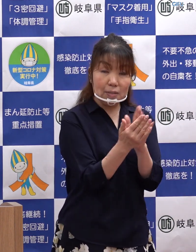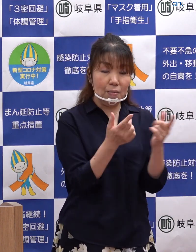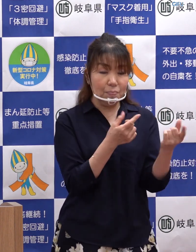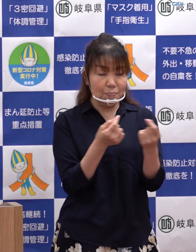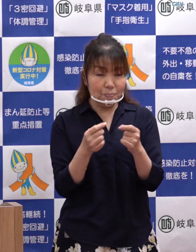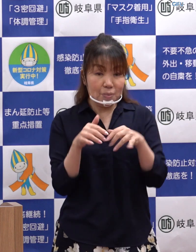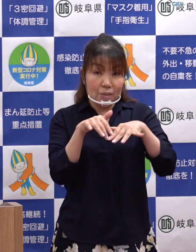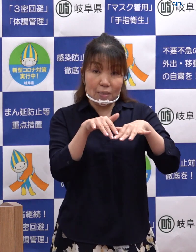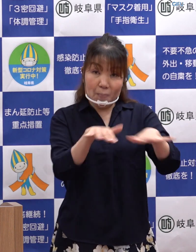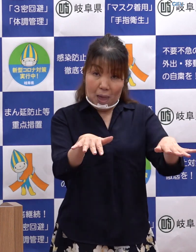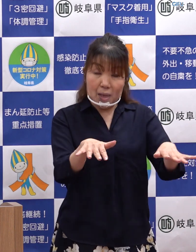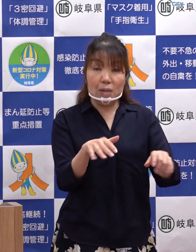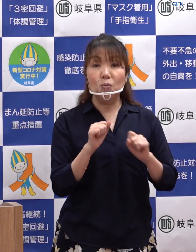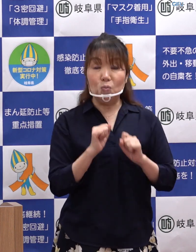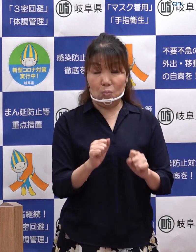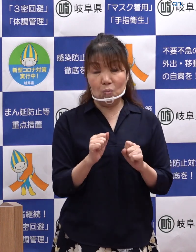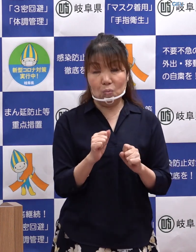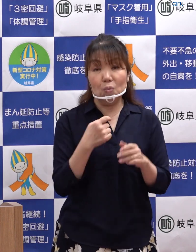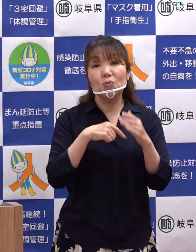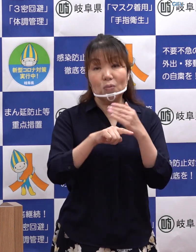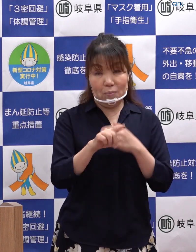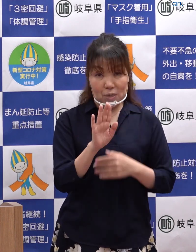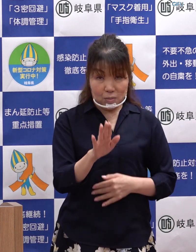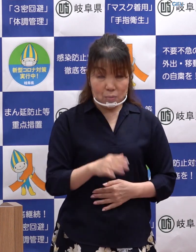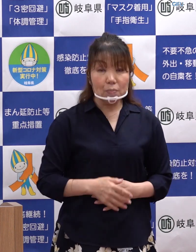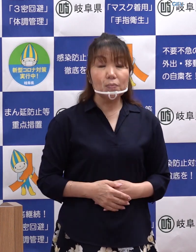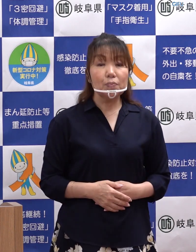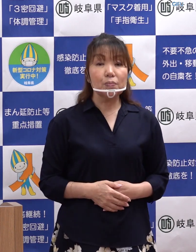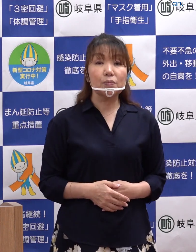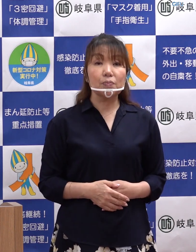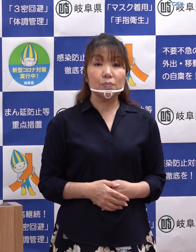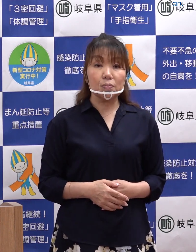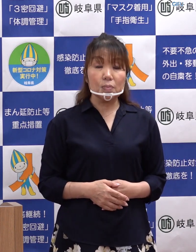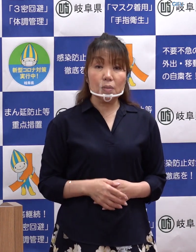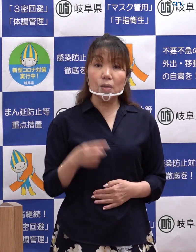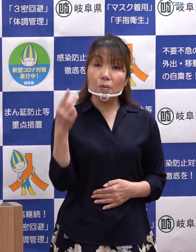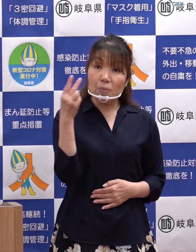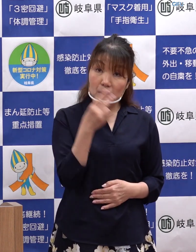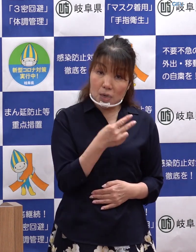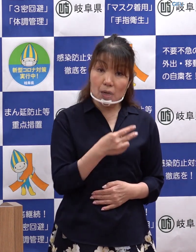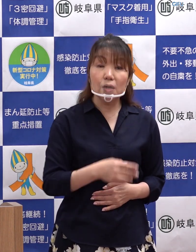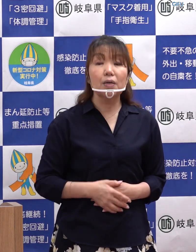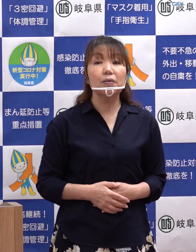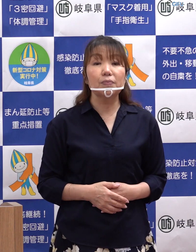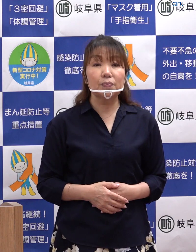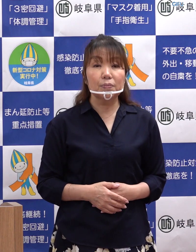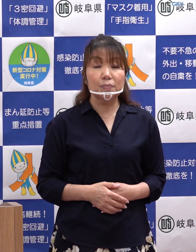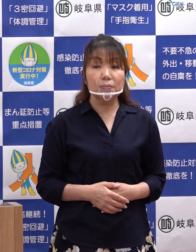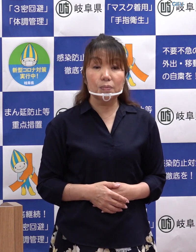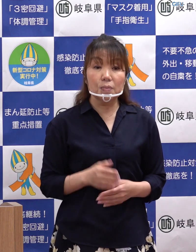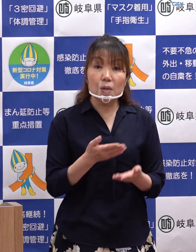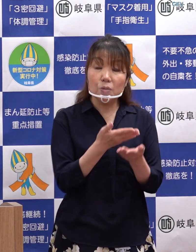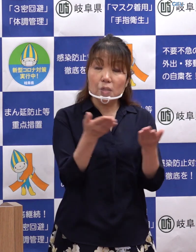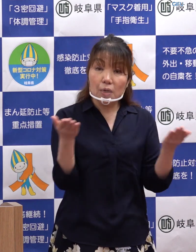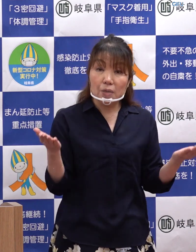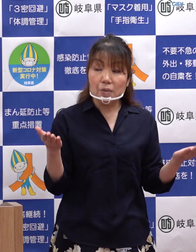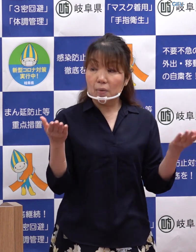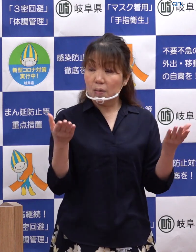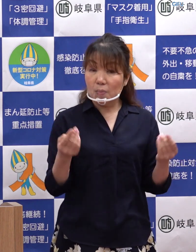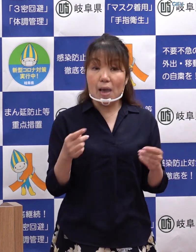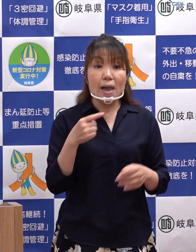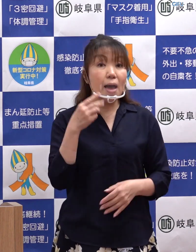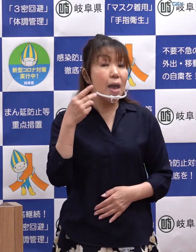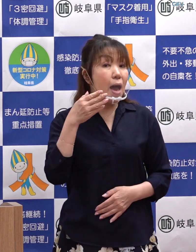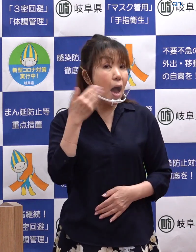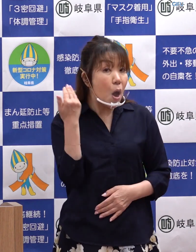徹底していただくということでございます。それからお手元に青